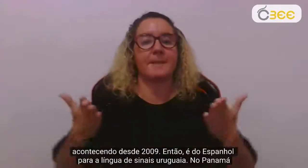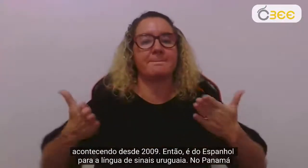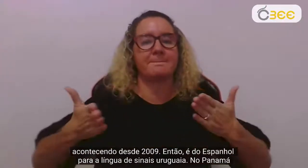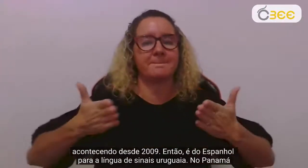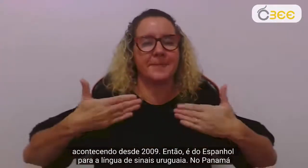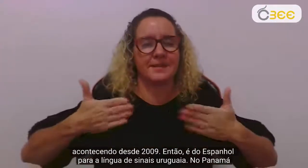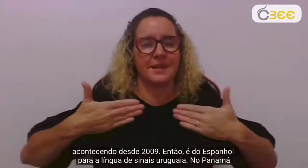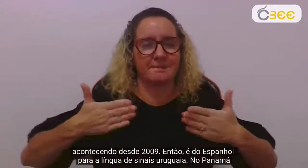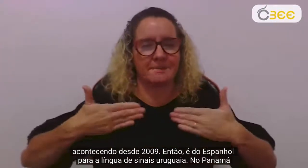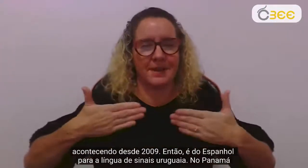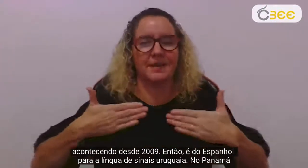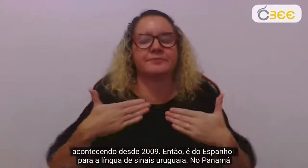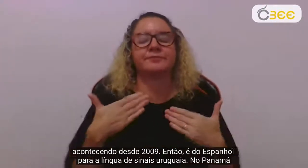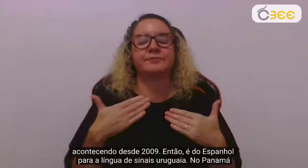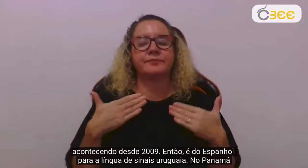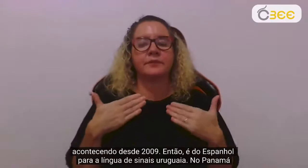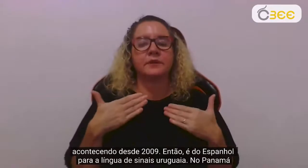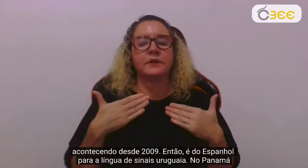sinais uruguaia.